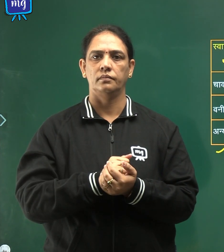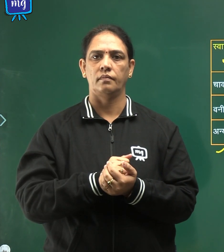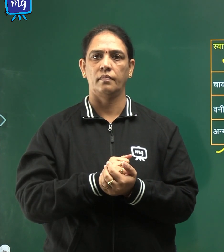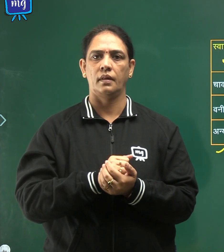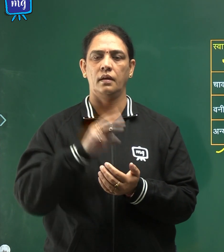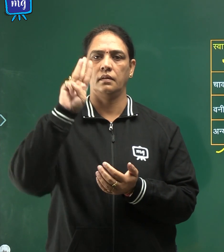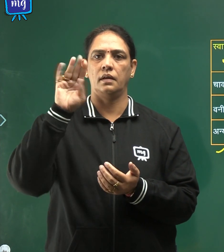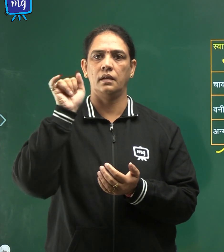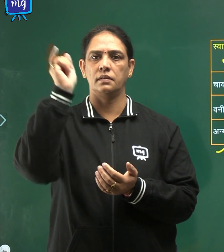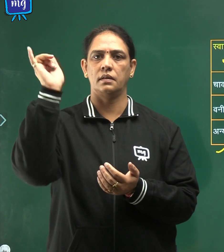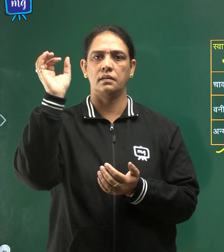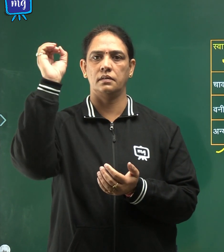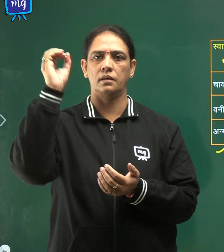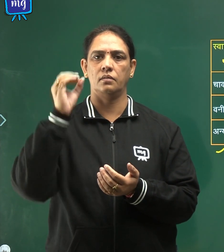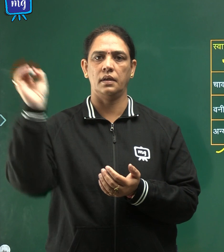360 डिग्री